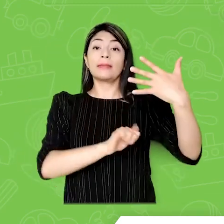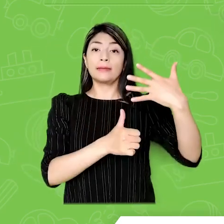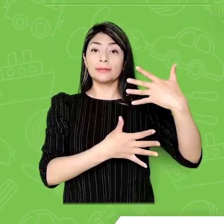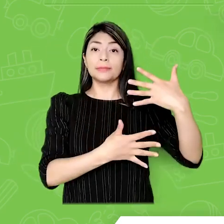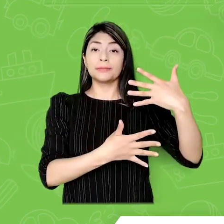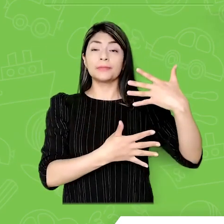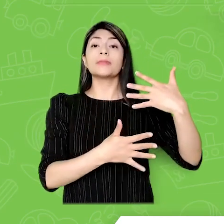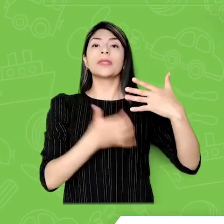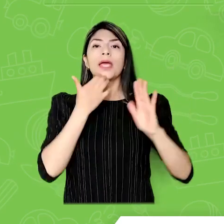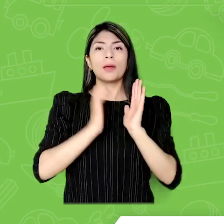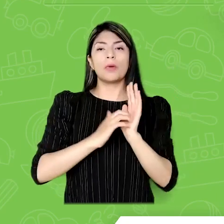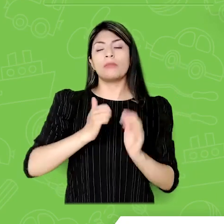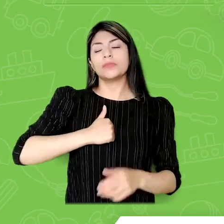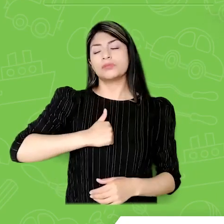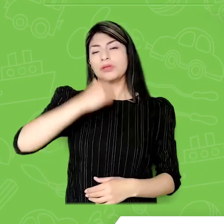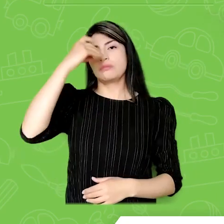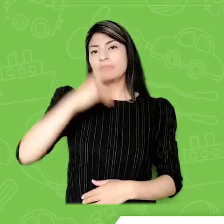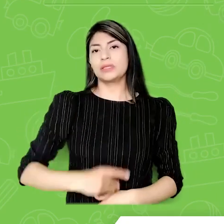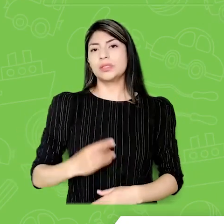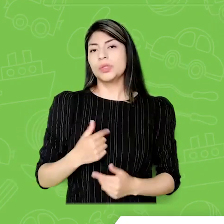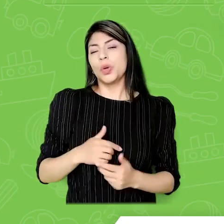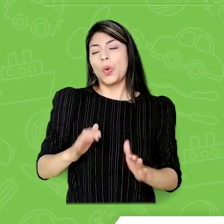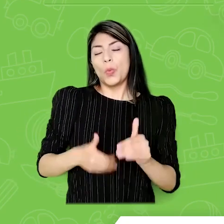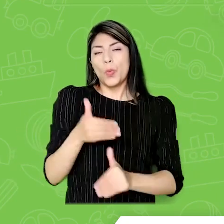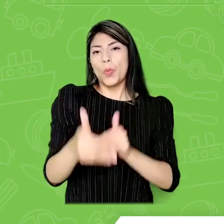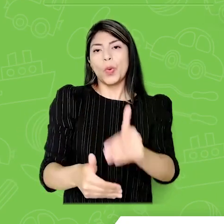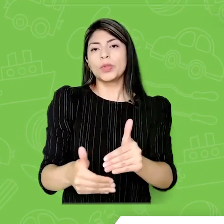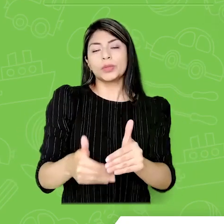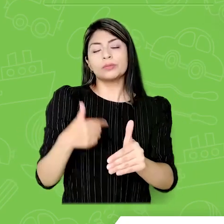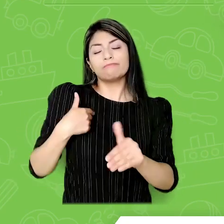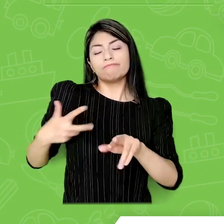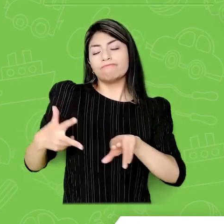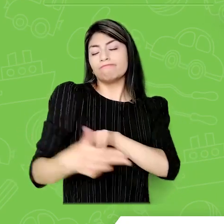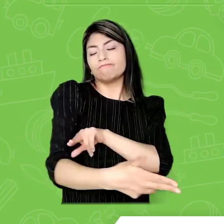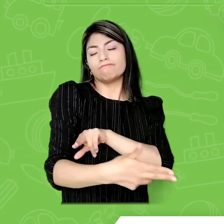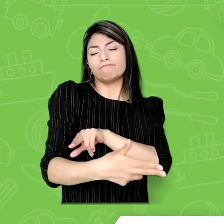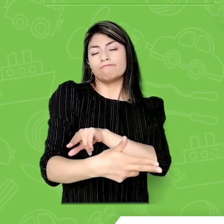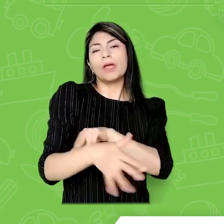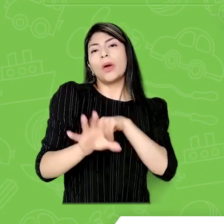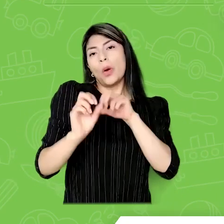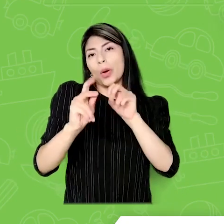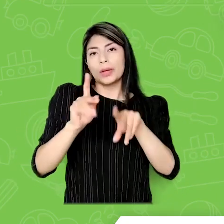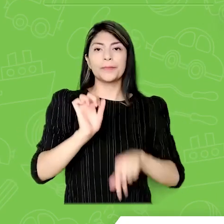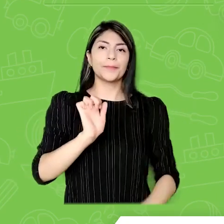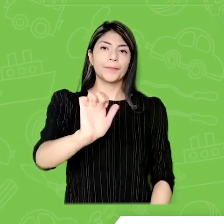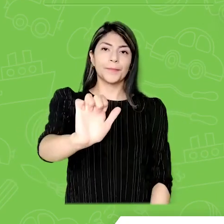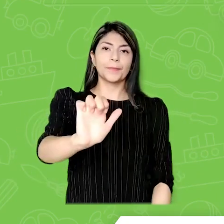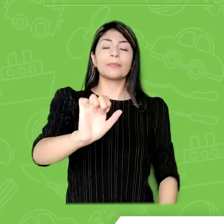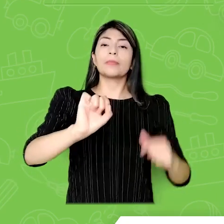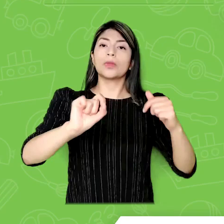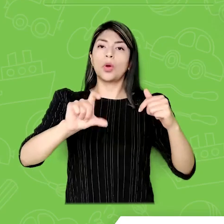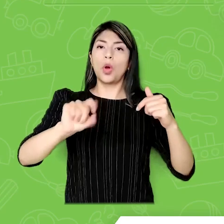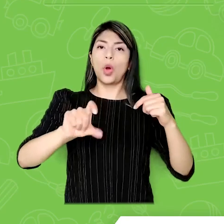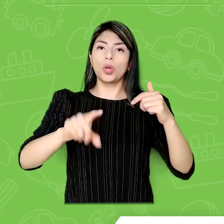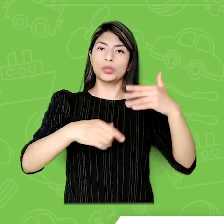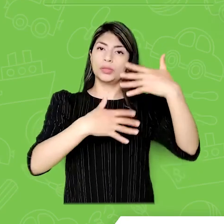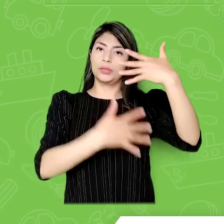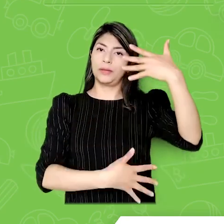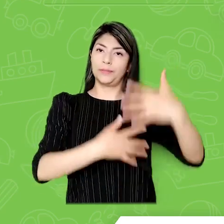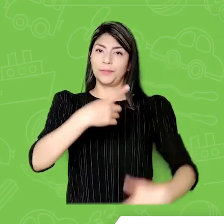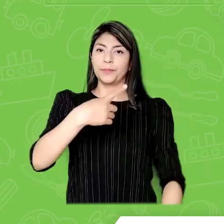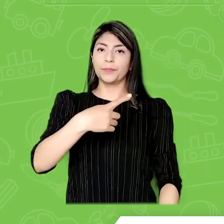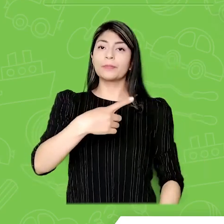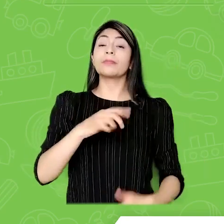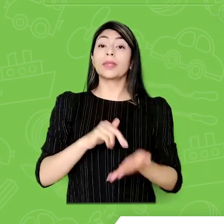este proceso de selección. 11. Transgredir las disposiciones contenidas tanto en el presente acuerdo y